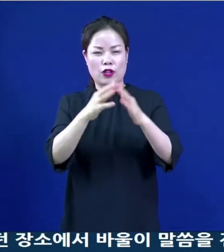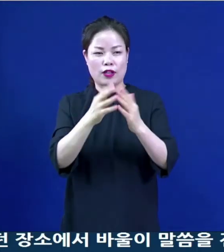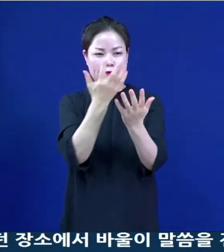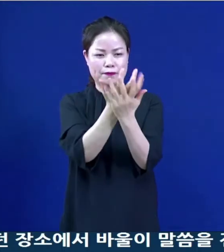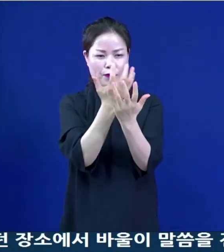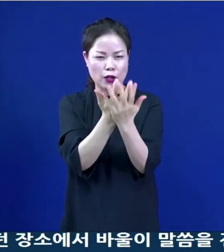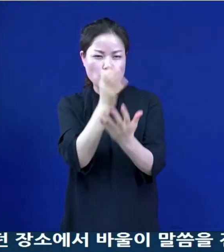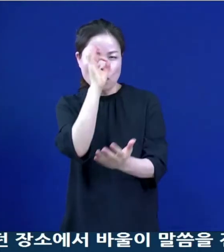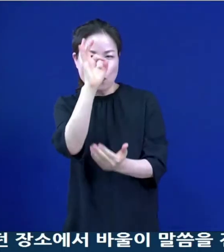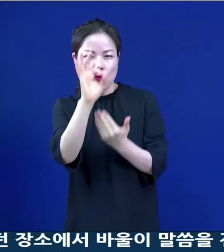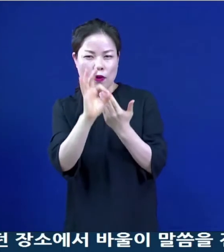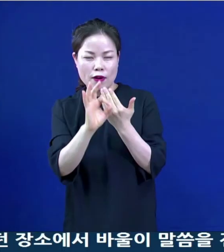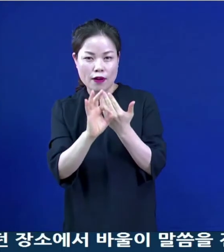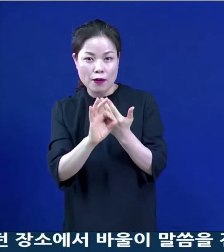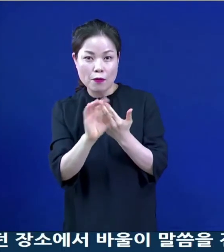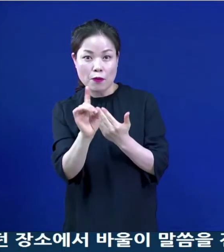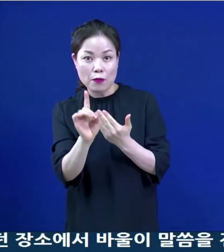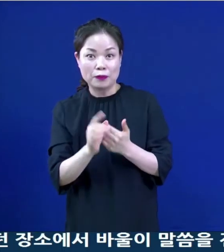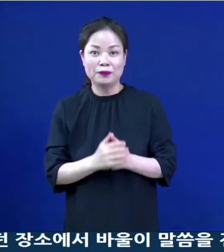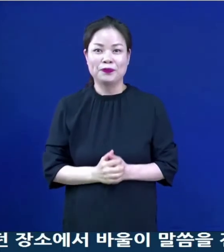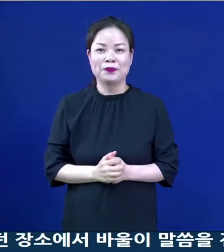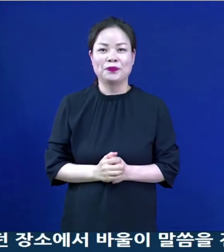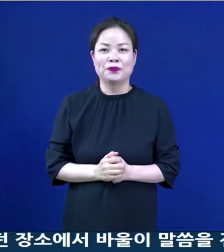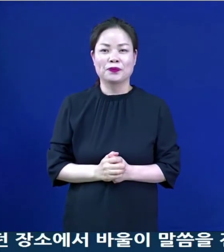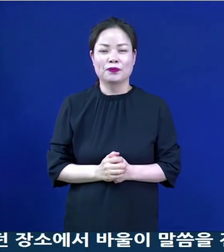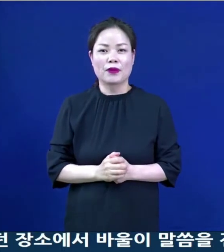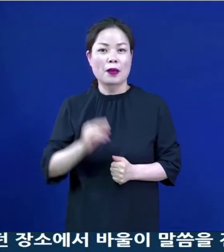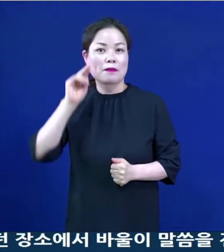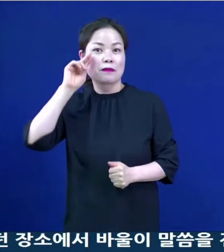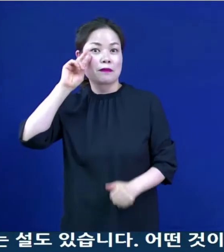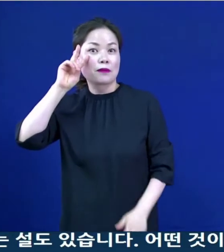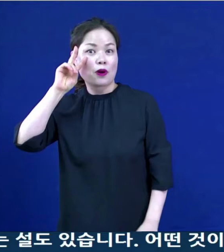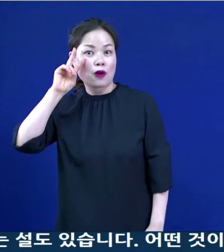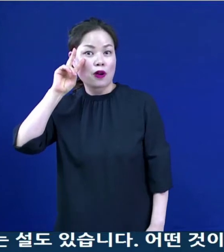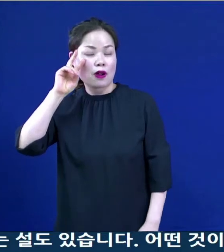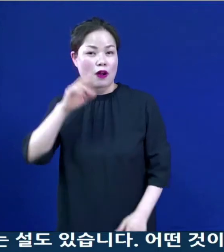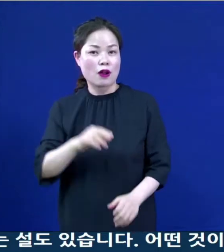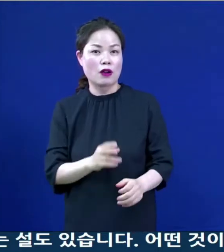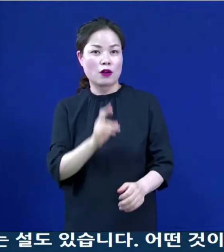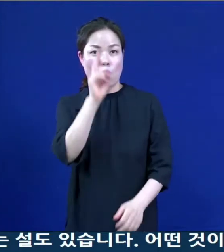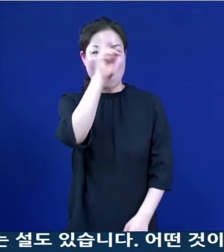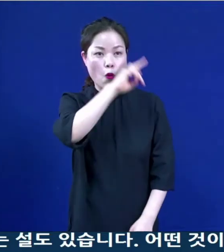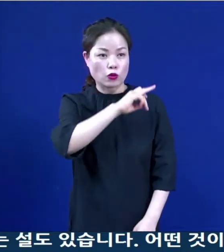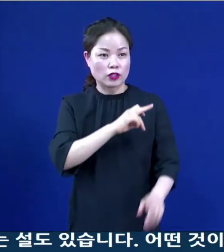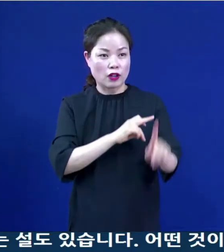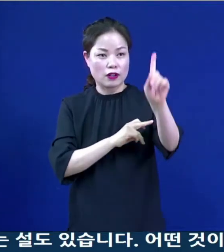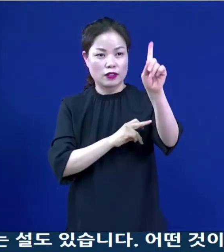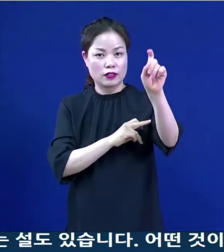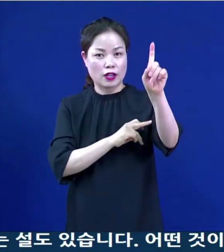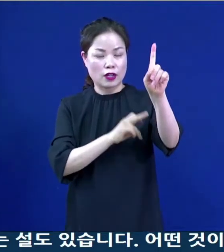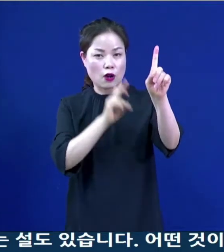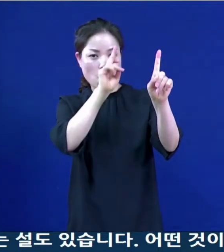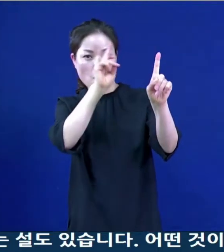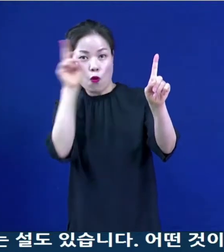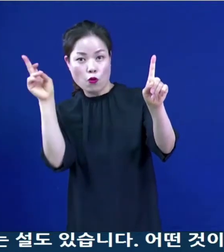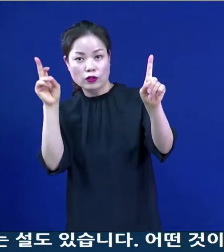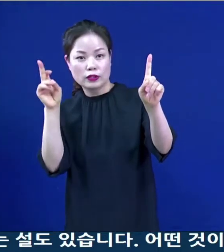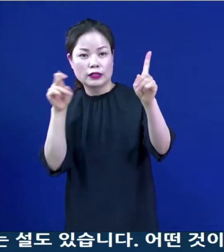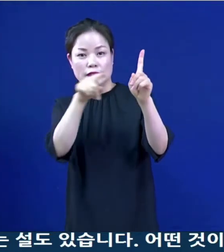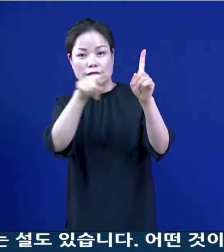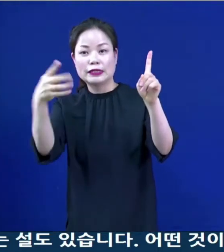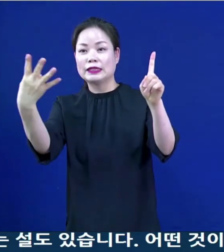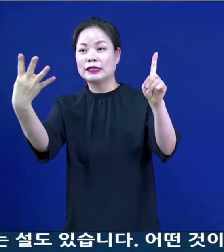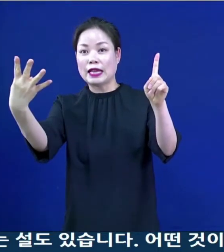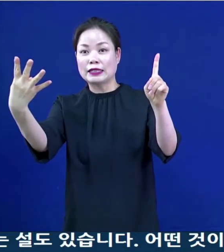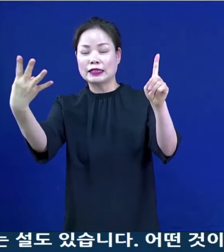보면 이런 자료가 하나 있어요. 어떤 자료냐면 바울이 오전 11시부터 오후 4시까지